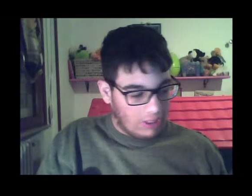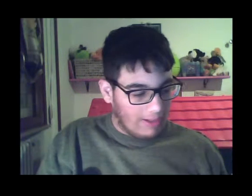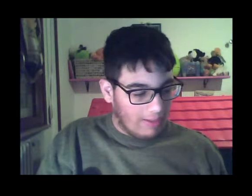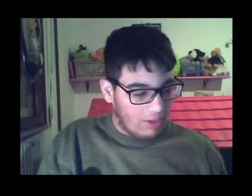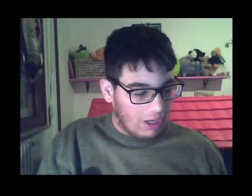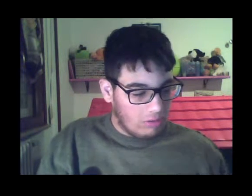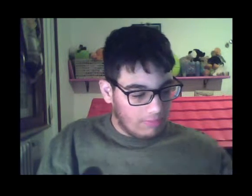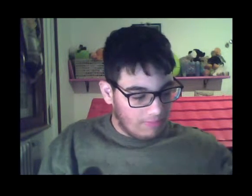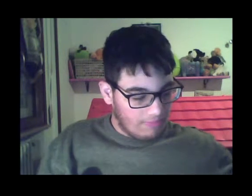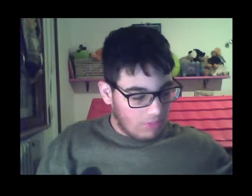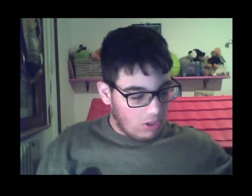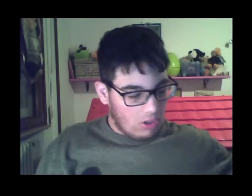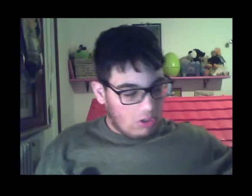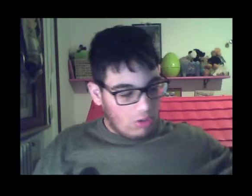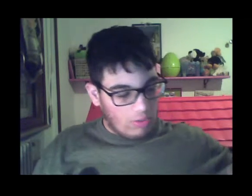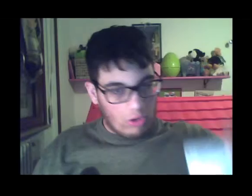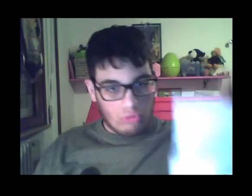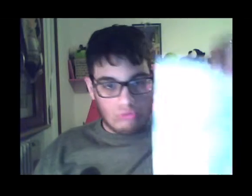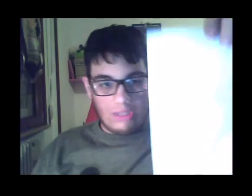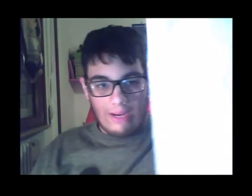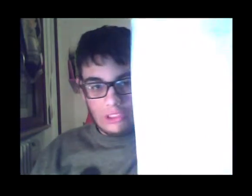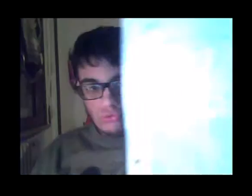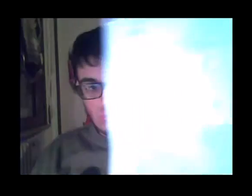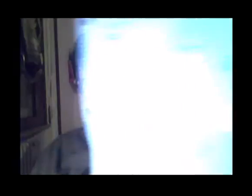elaborato, qui con tutte le misure.